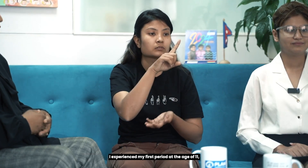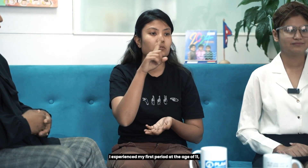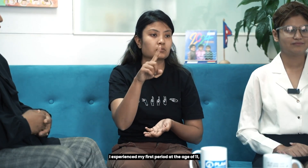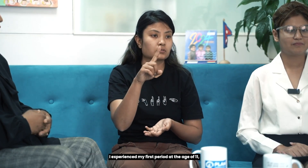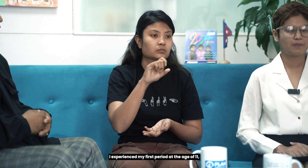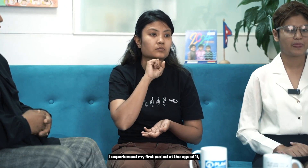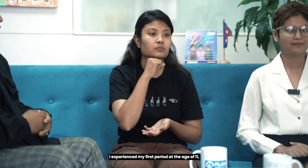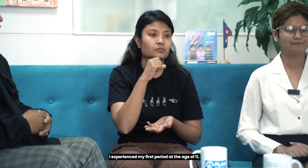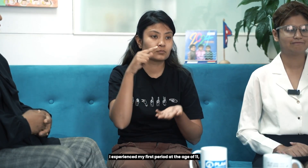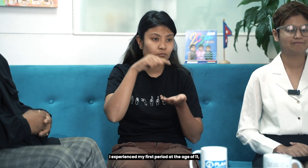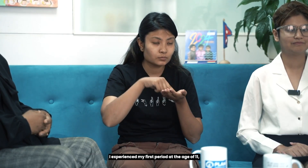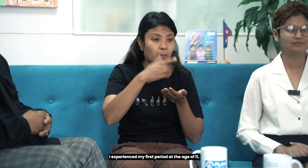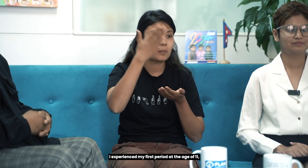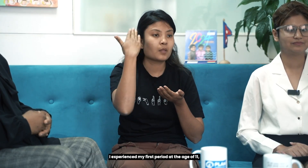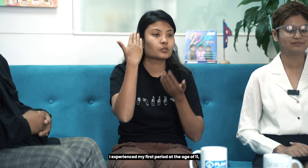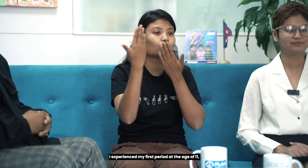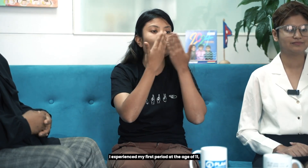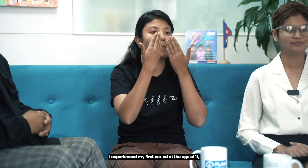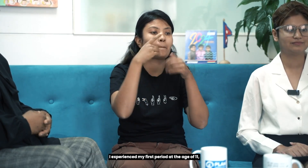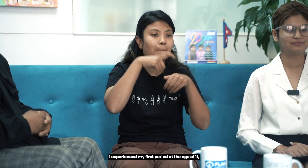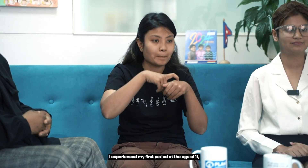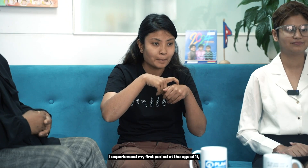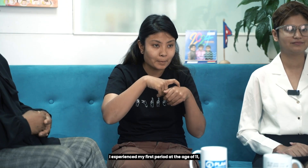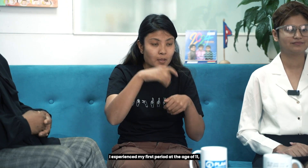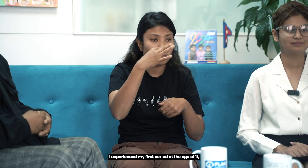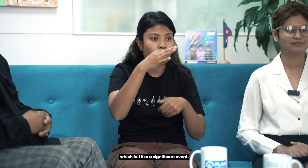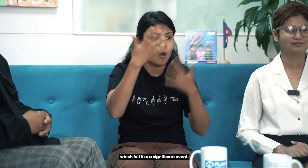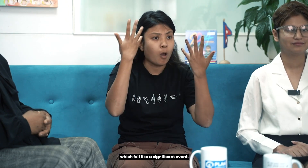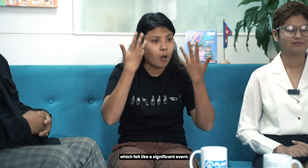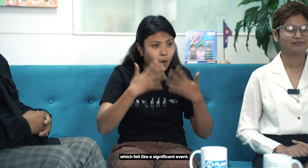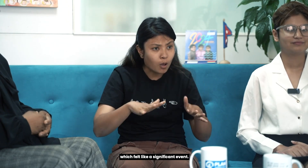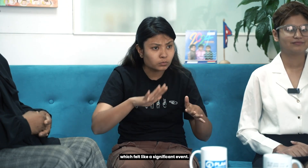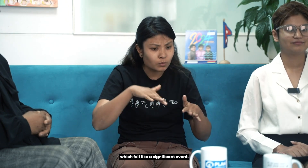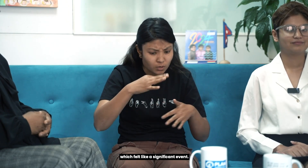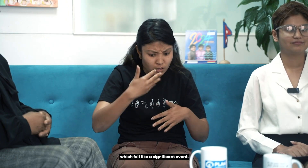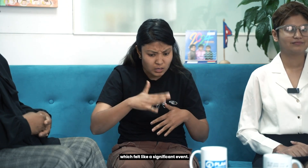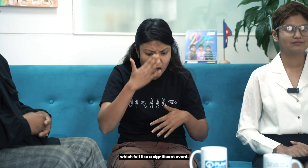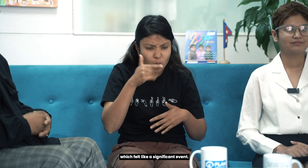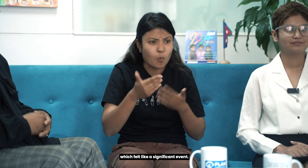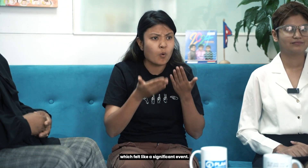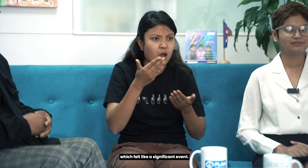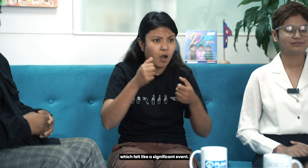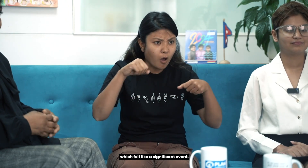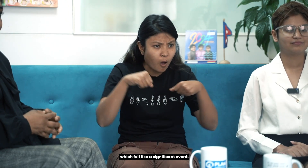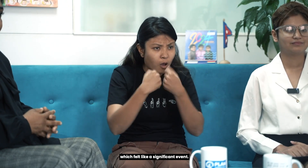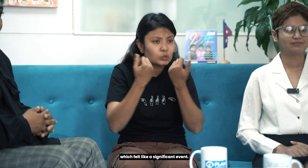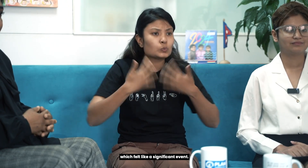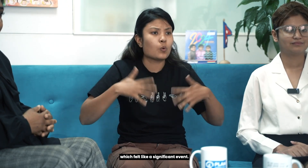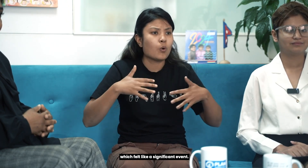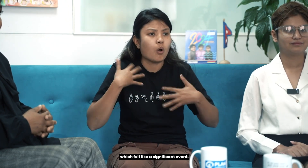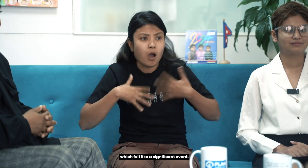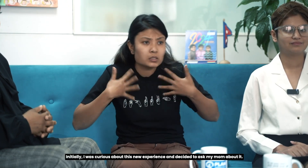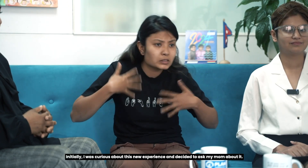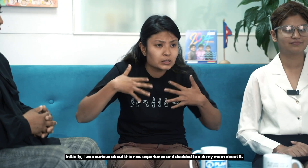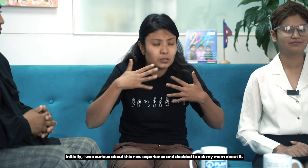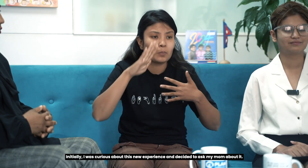हजुर, सर्वप्रथम त म उमेर 11 चाहिँ मेरो पहिलो महिनावारी भएको थियो। त्यो समयमा चाहिँ अब महिनावारी कस्तो भने अब रगत आउँदा